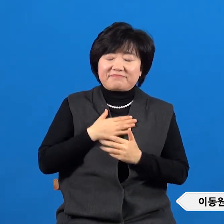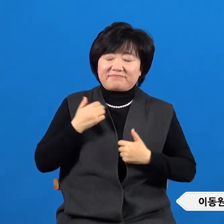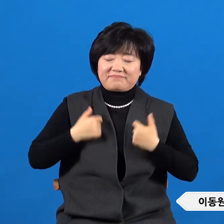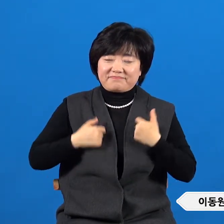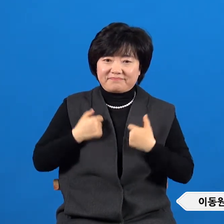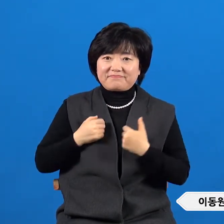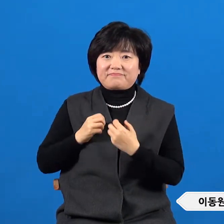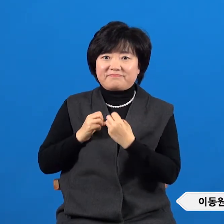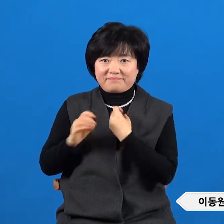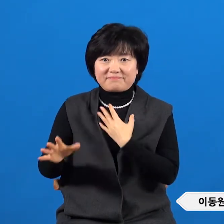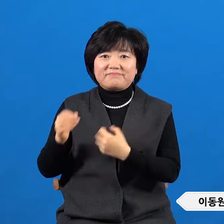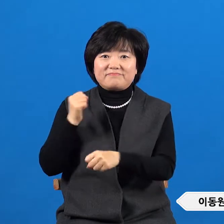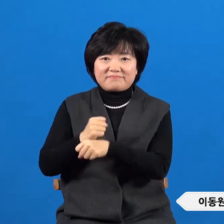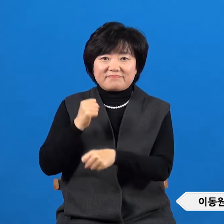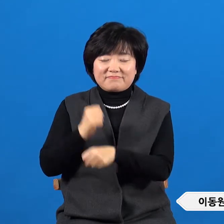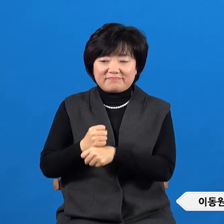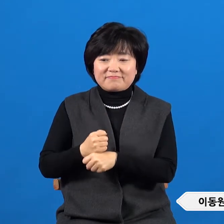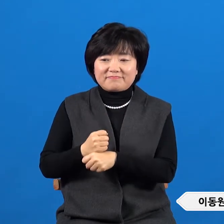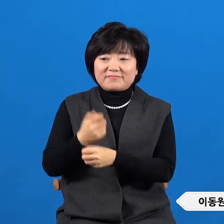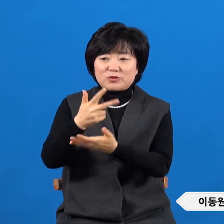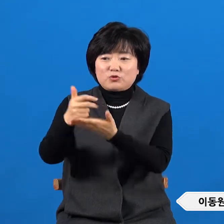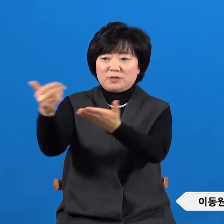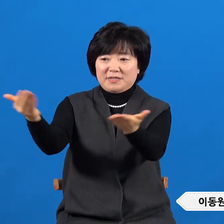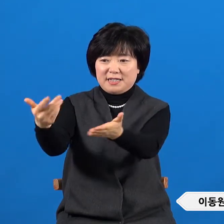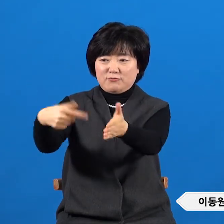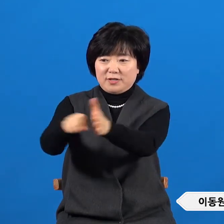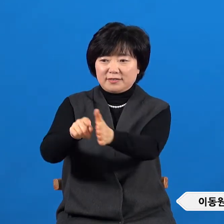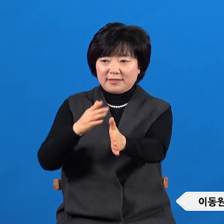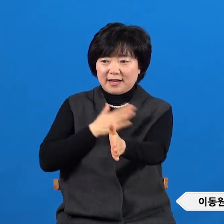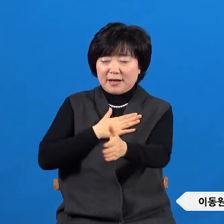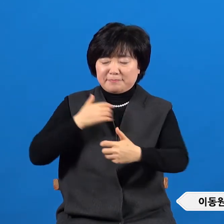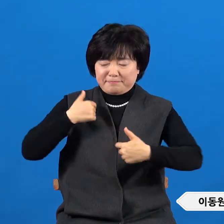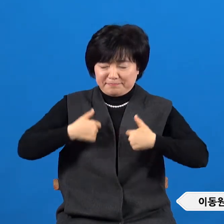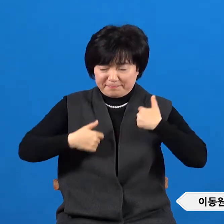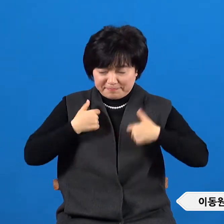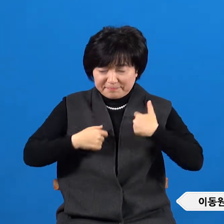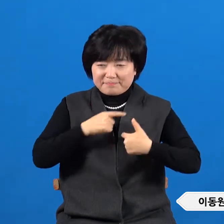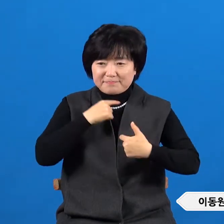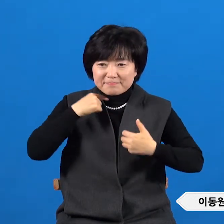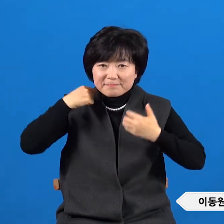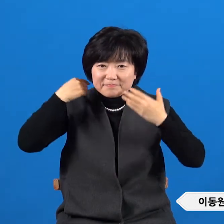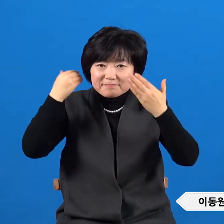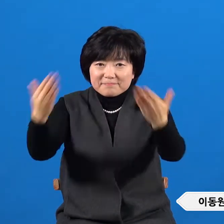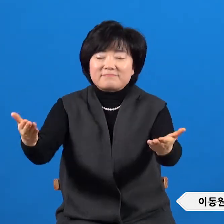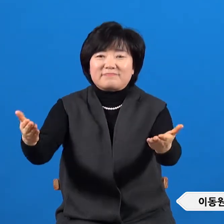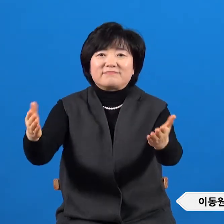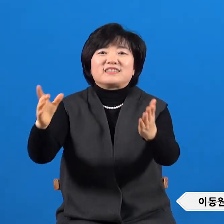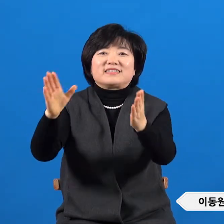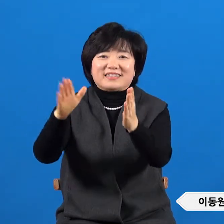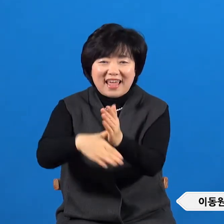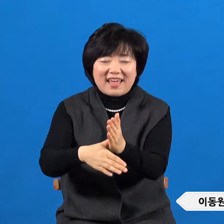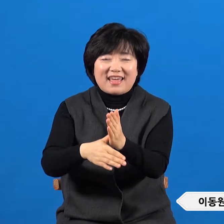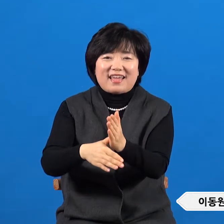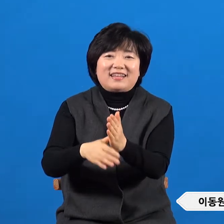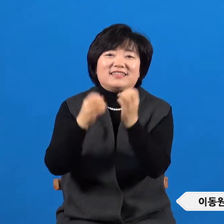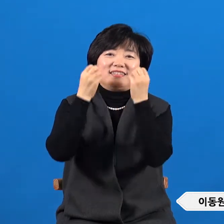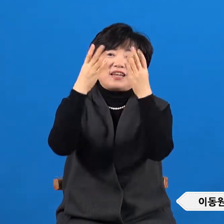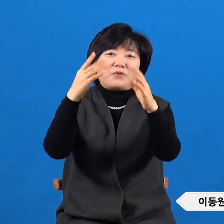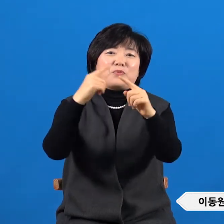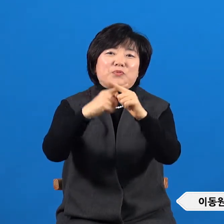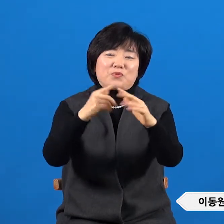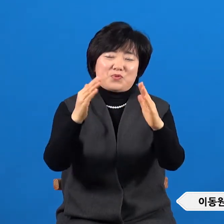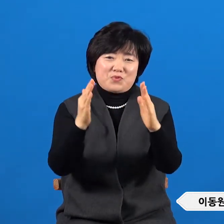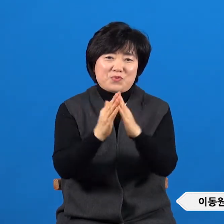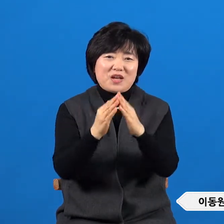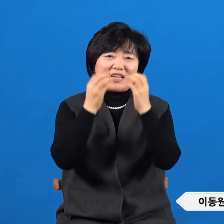자신을 하나님의 사역 앞에 기꺼이 드릴 때, 거기서부터 바로 그 순간 그 자리에서부터